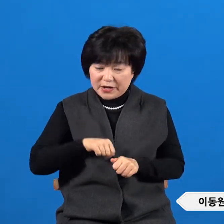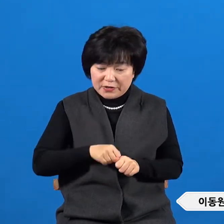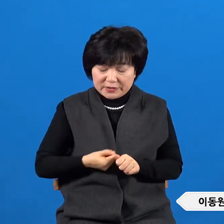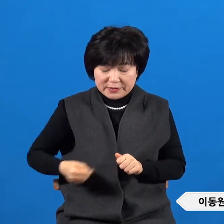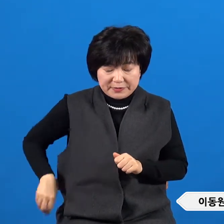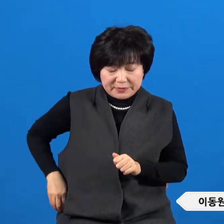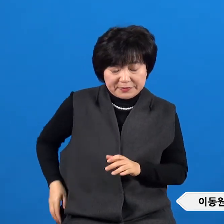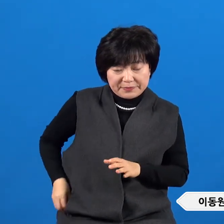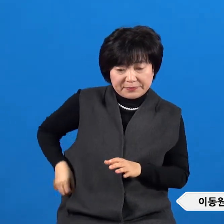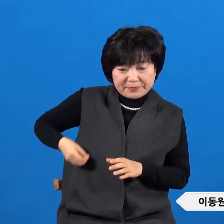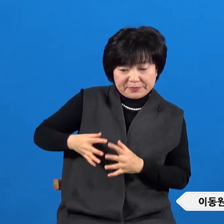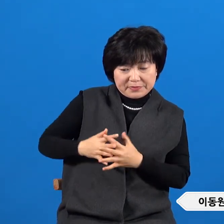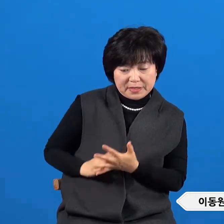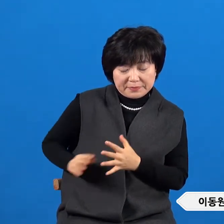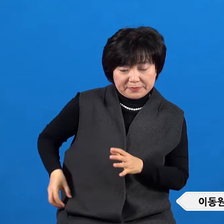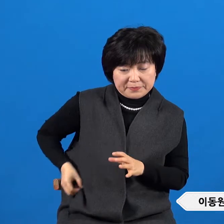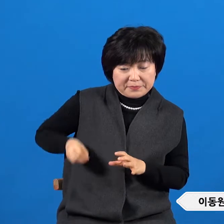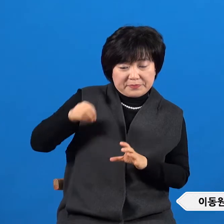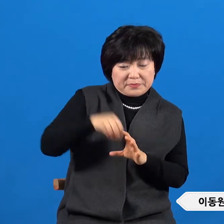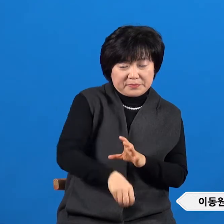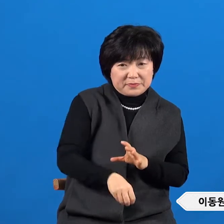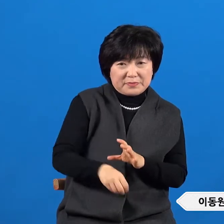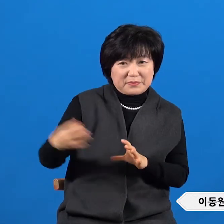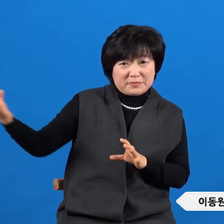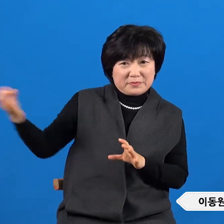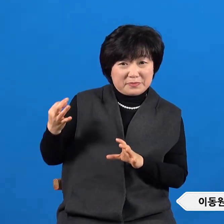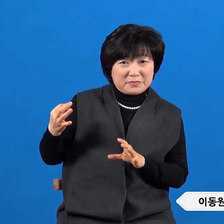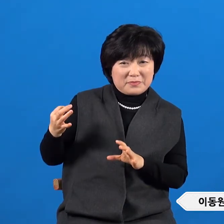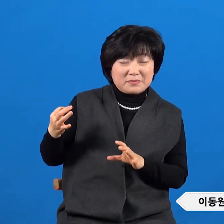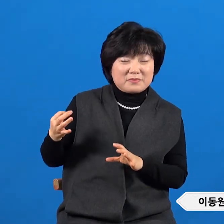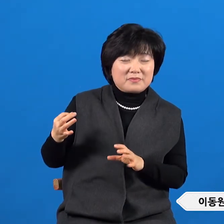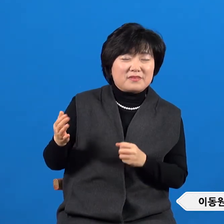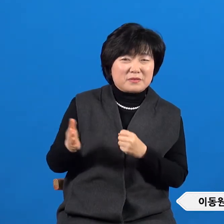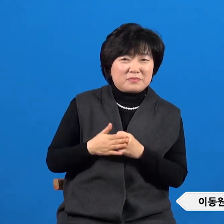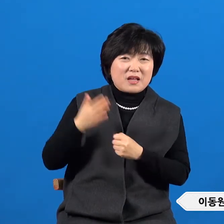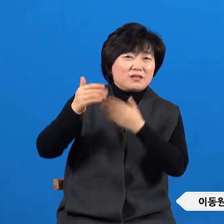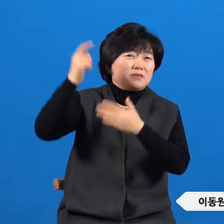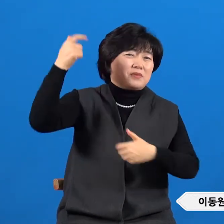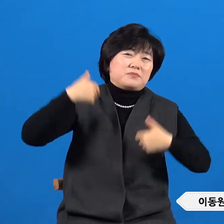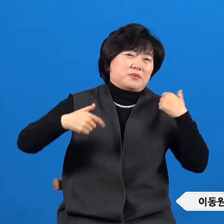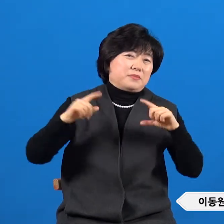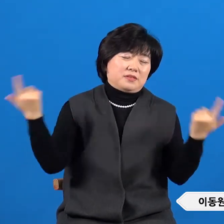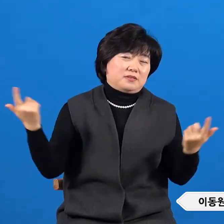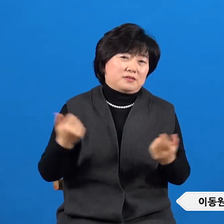드릴 가능성이 충분히 있지 않습니까? 하나님이 그런 헌금을 기뻐 받으실까요?